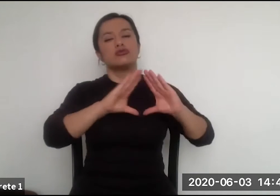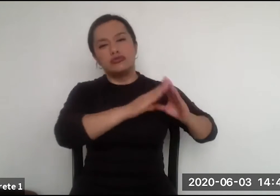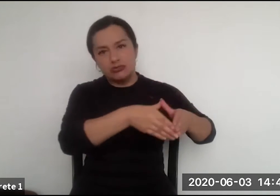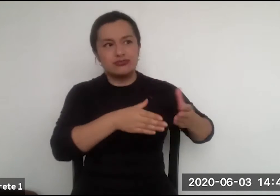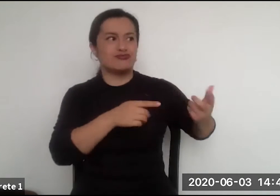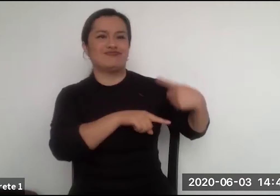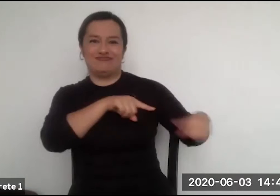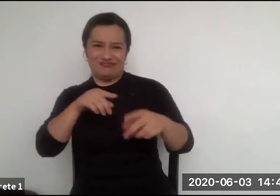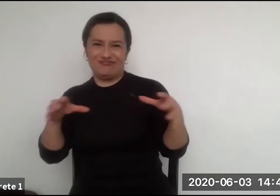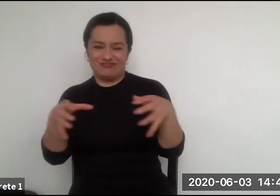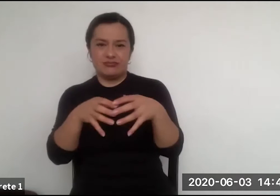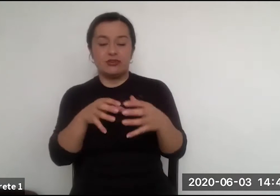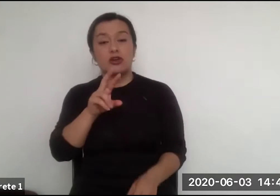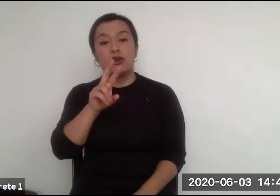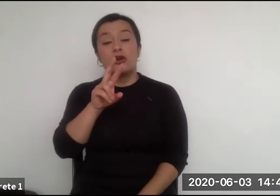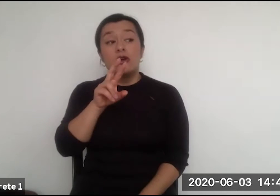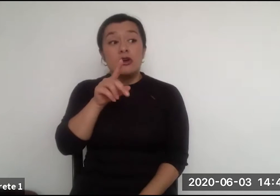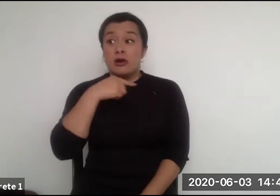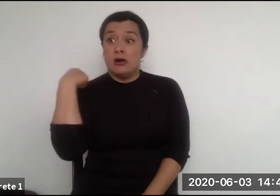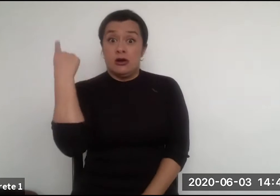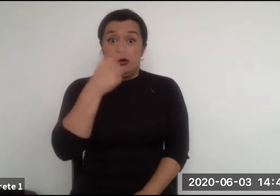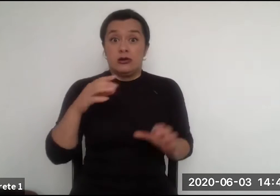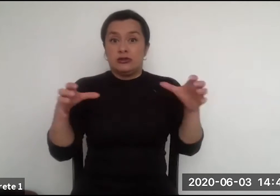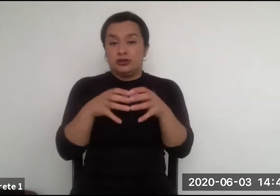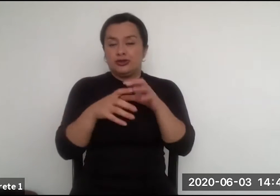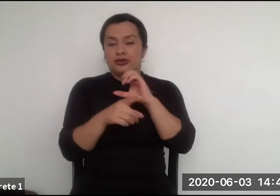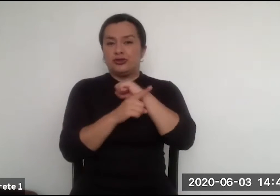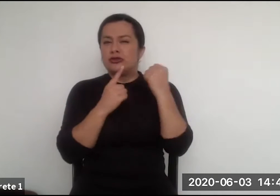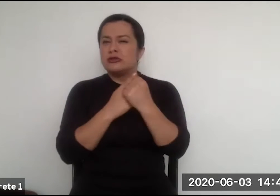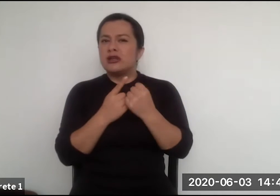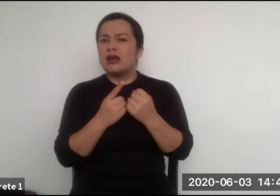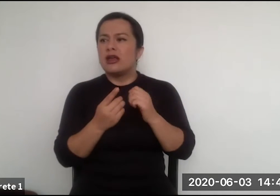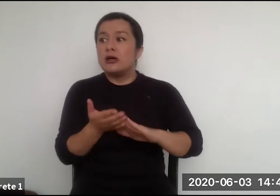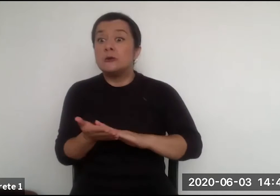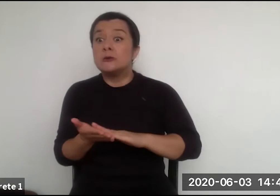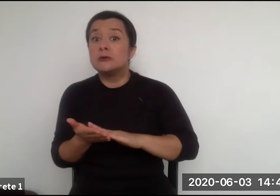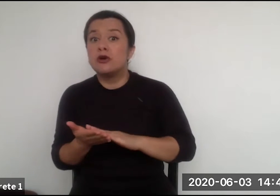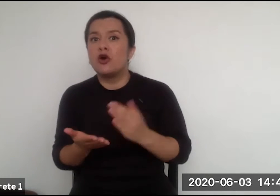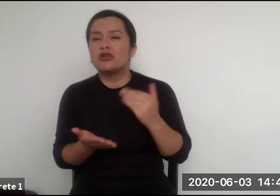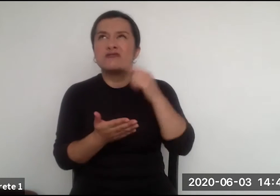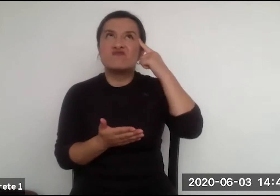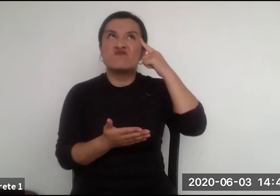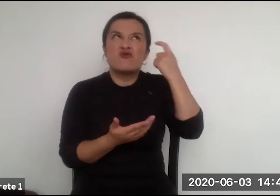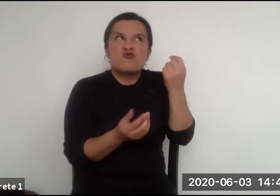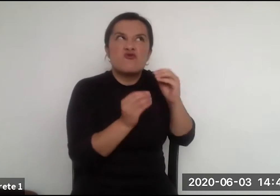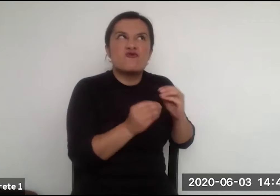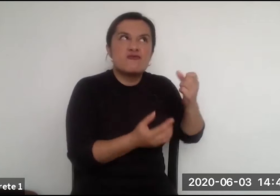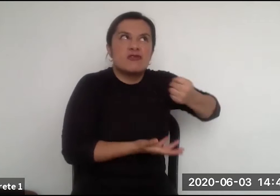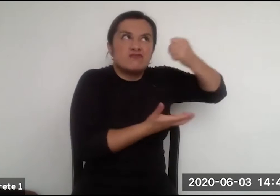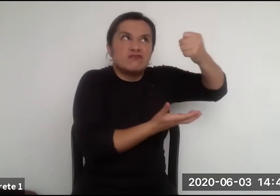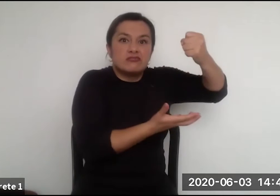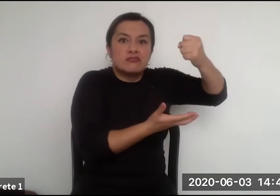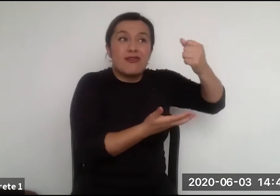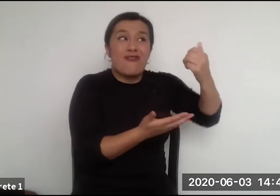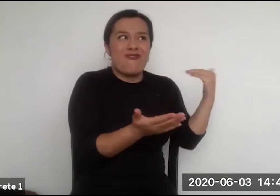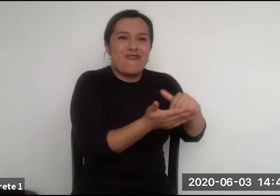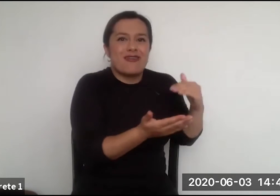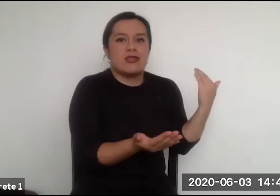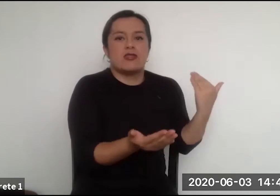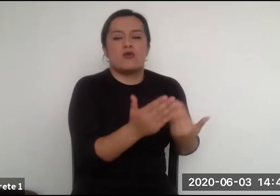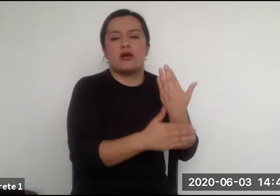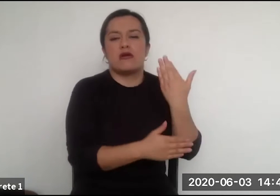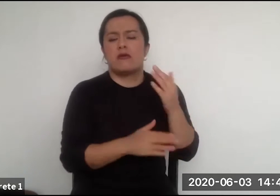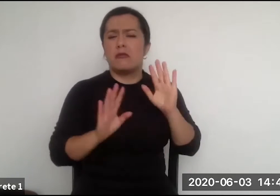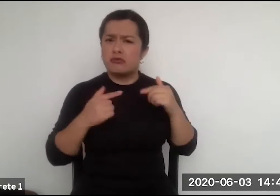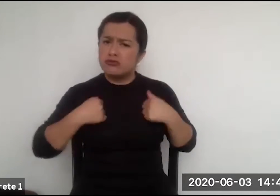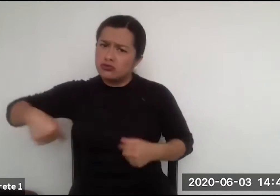normocracias vayan a reinventar una vez más el capitalismo, pero tenemos alternativas fuertes en el planeta Tierra: